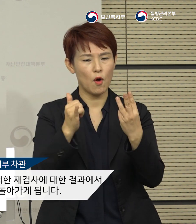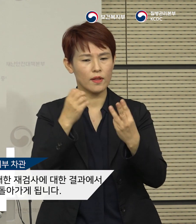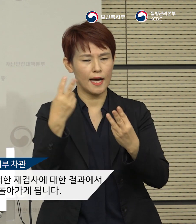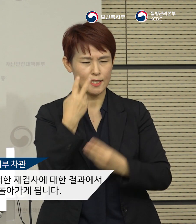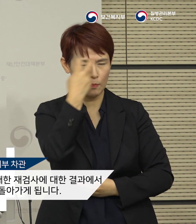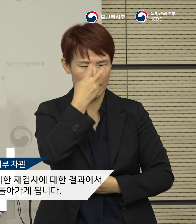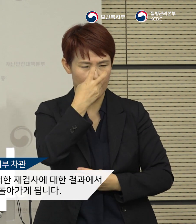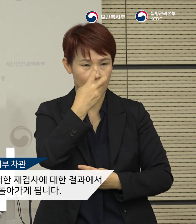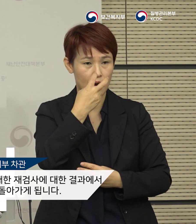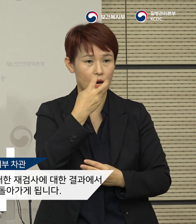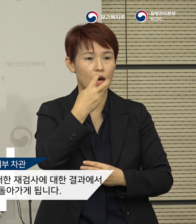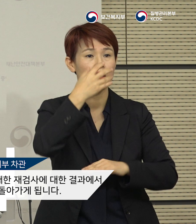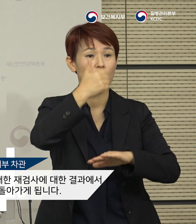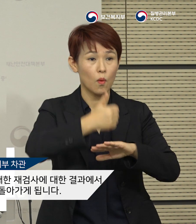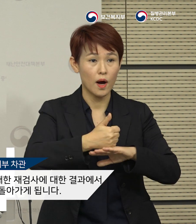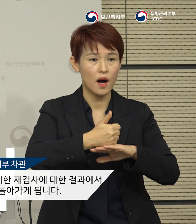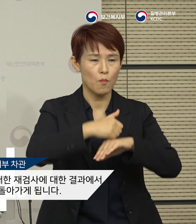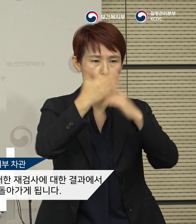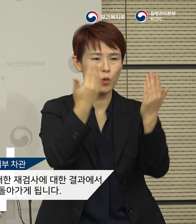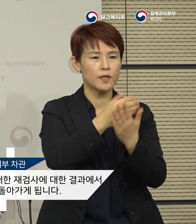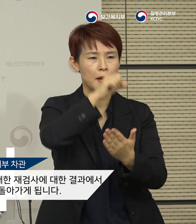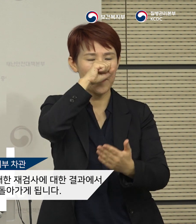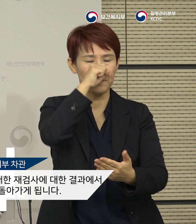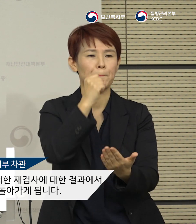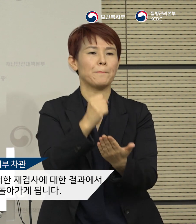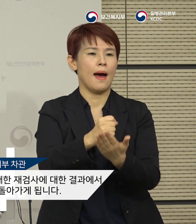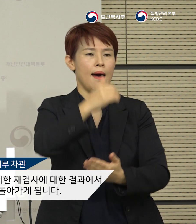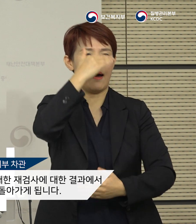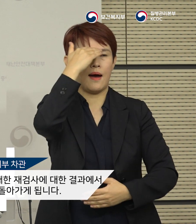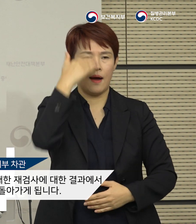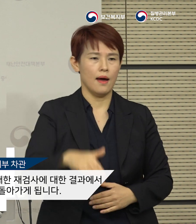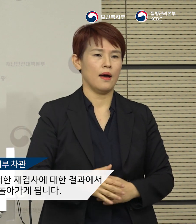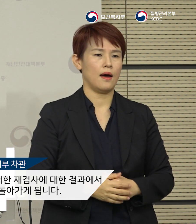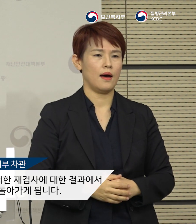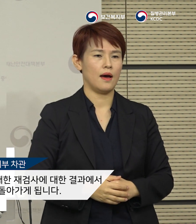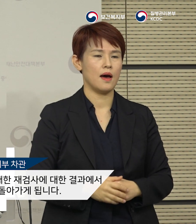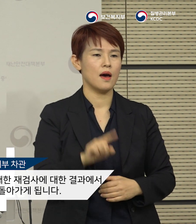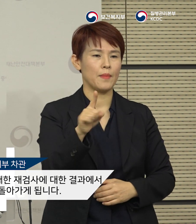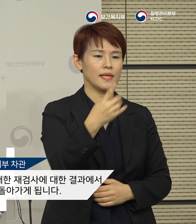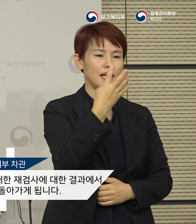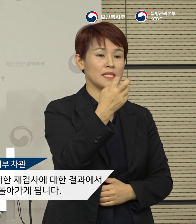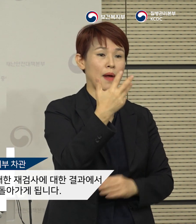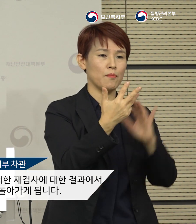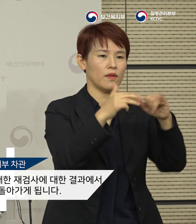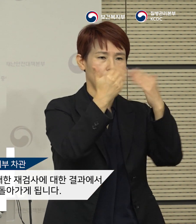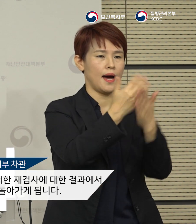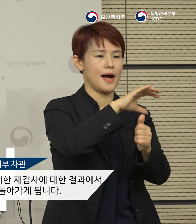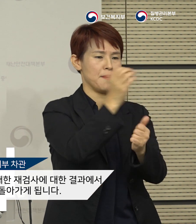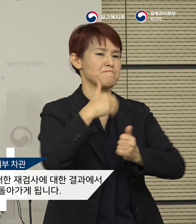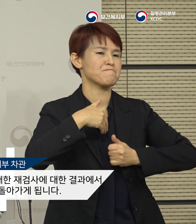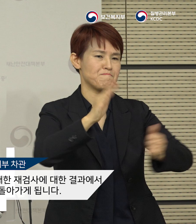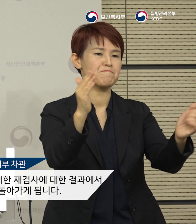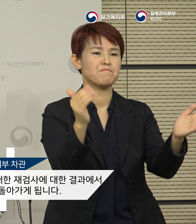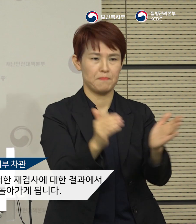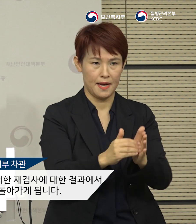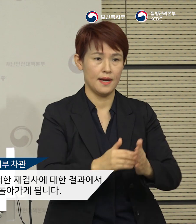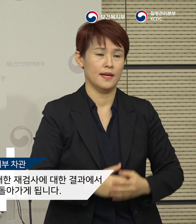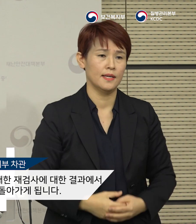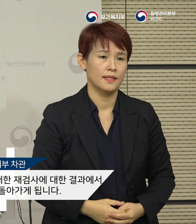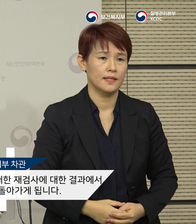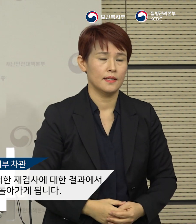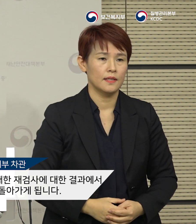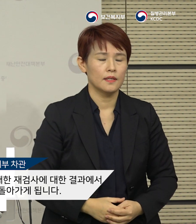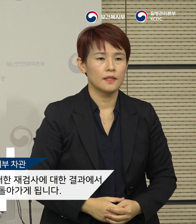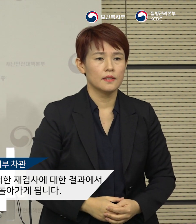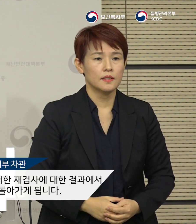입소자에 대한 재검사에 대한 결과에서 모두 음성으로 판정받아 148명 모두 지역사회로